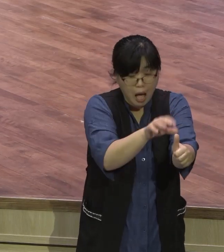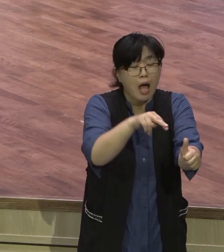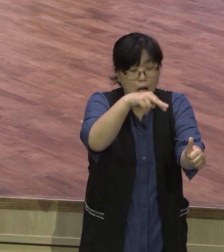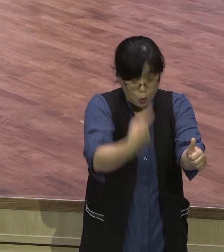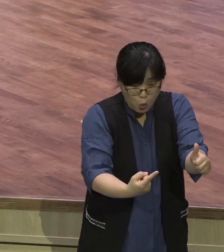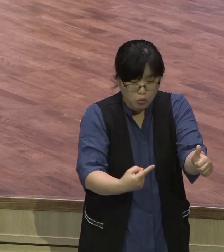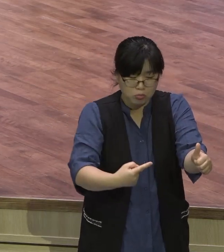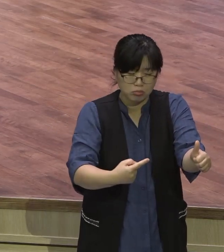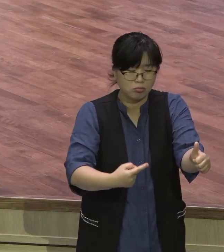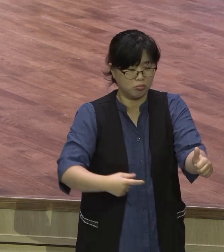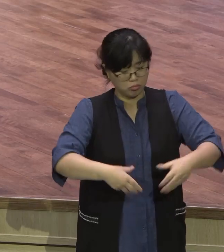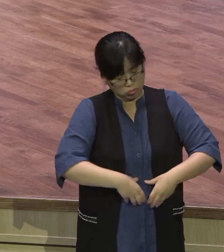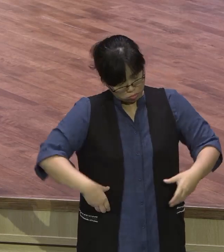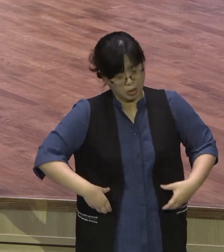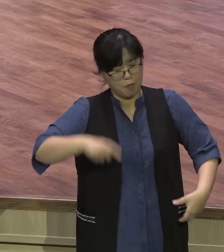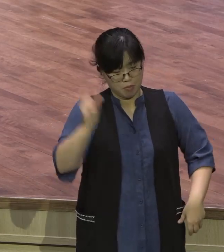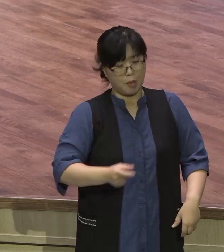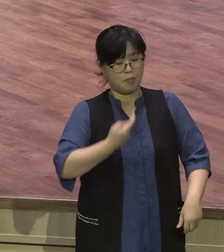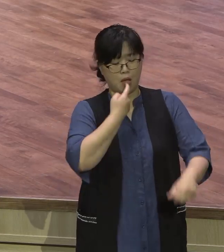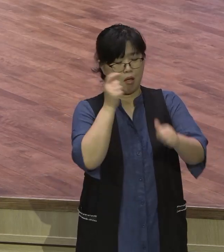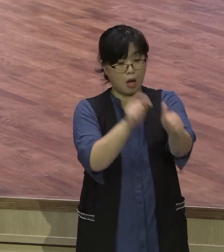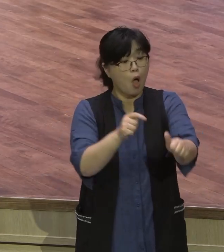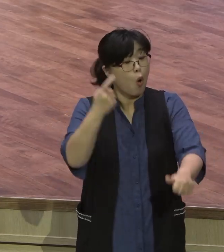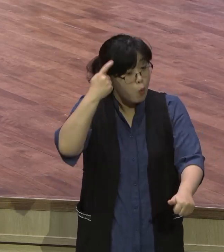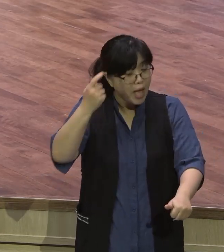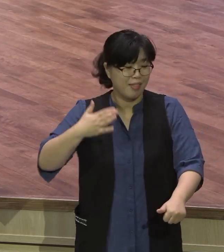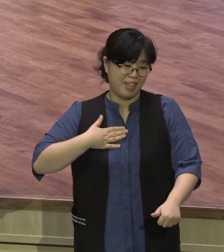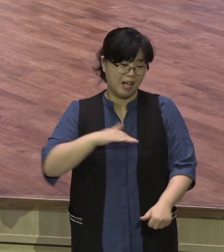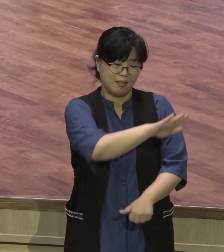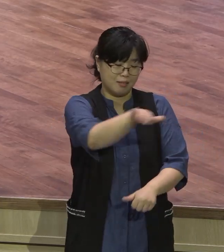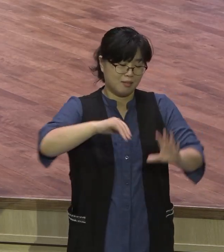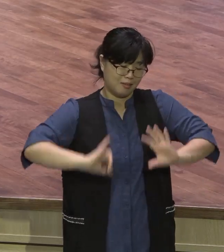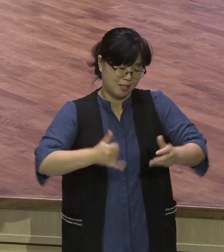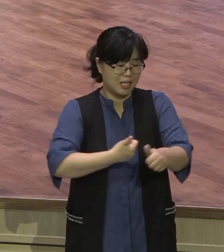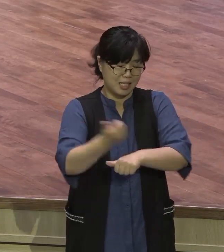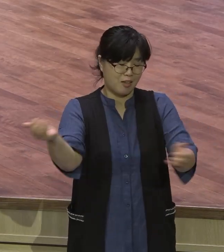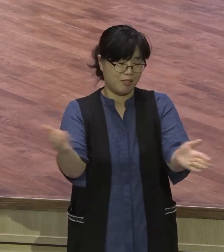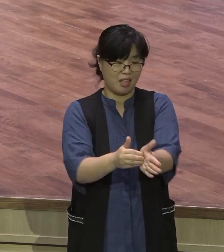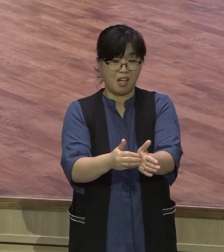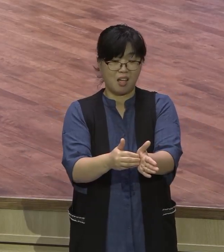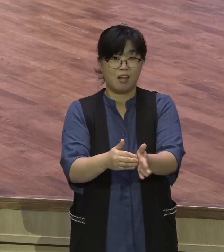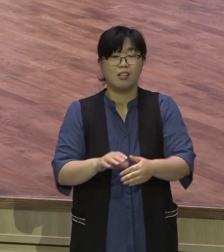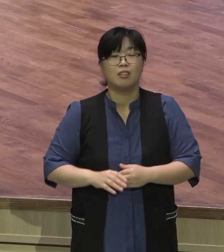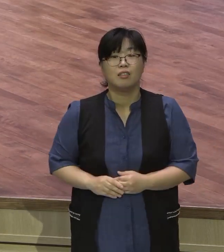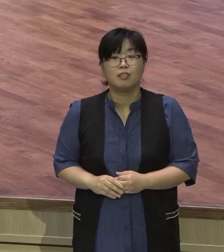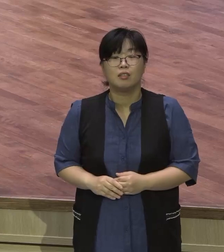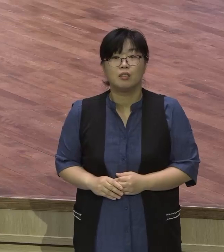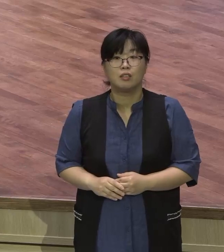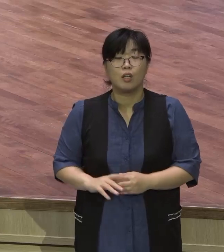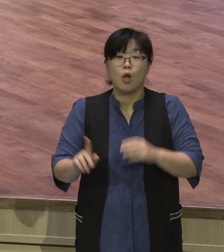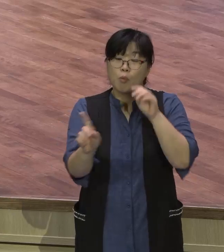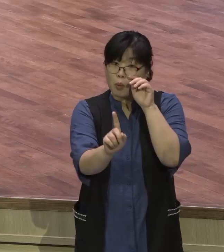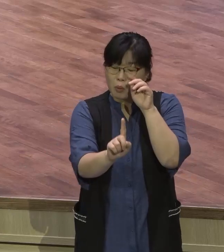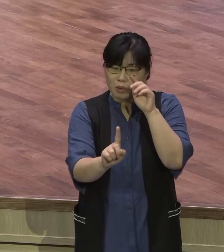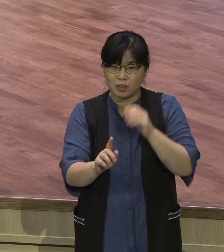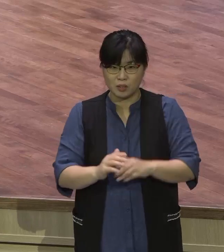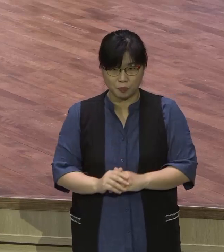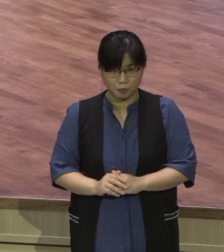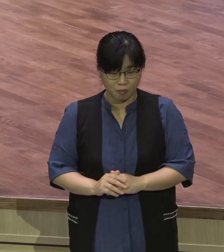예수님은요 가셨지만 이제는 뭐요 보혜사 성령께서 우리의 삶을 완벽하게 책임지고